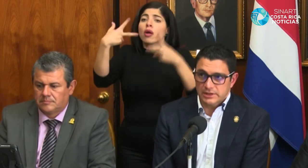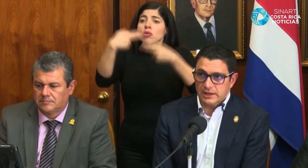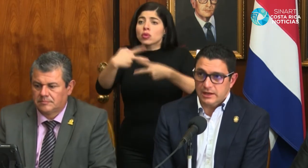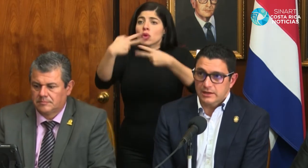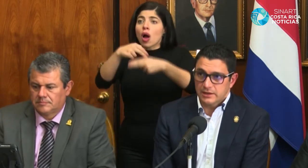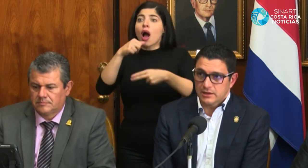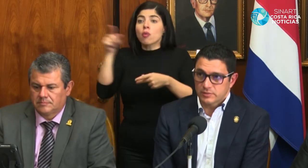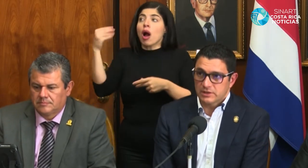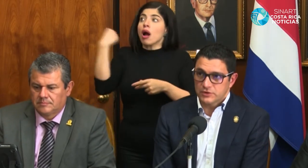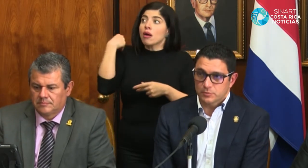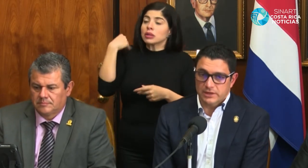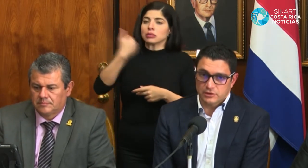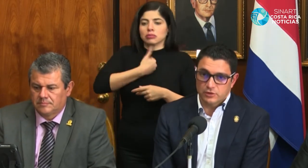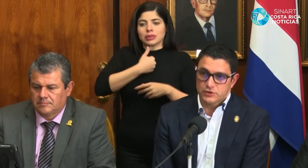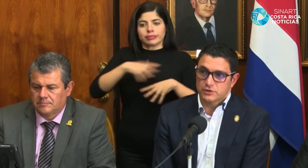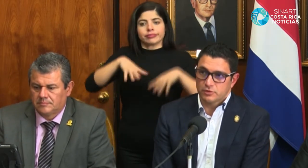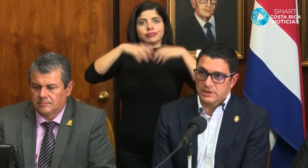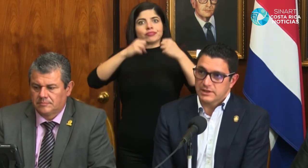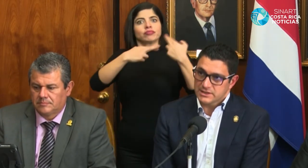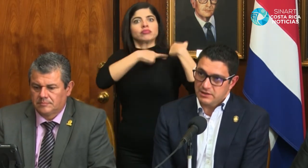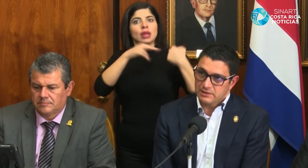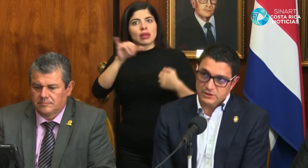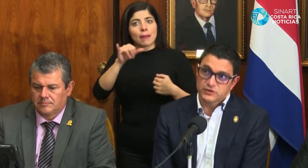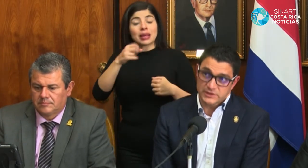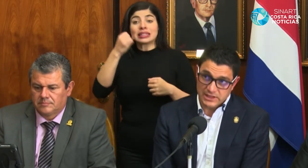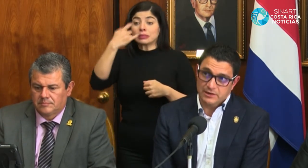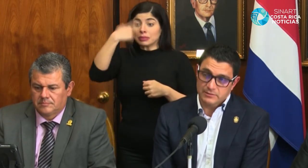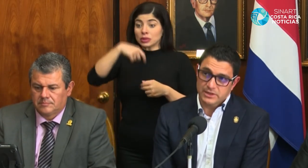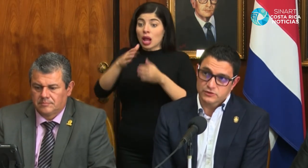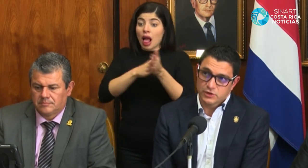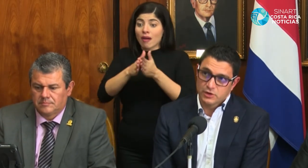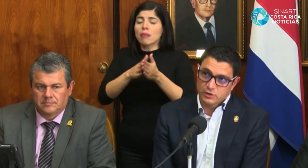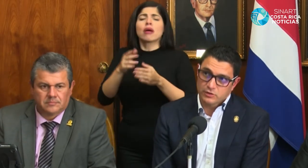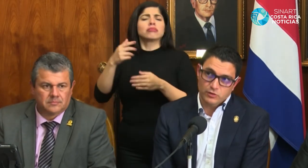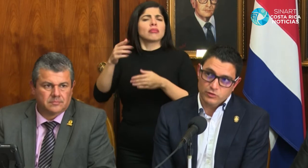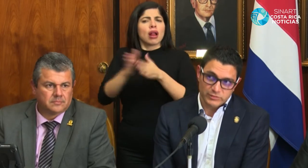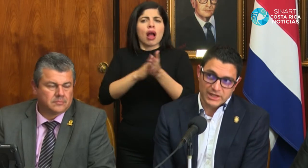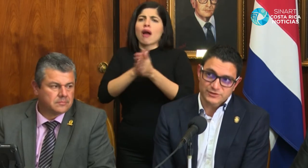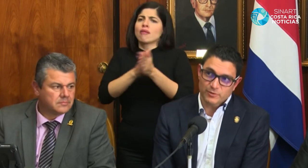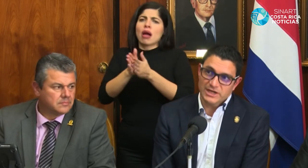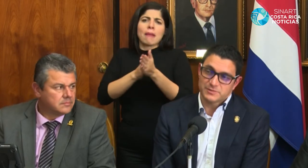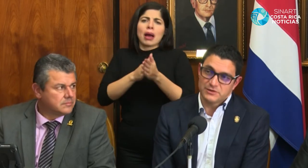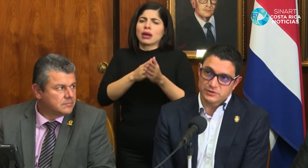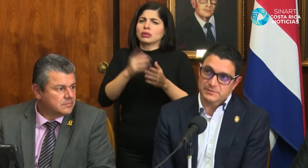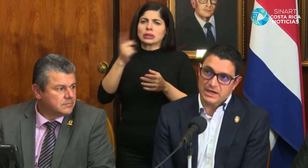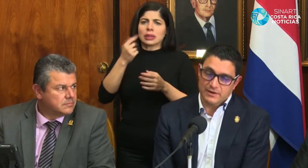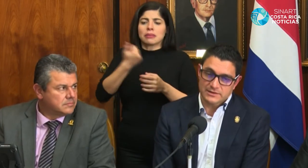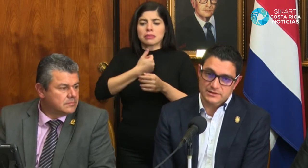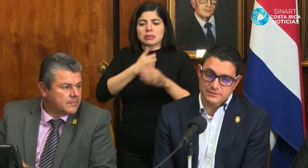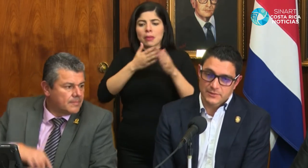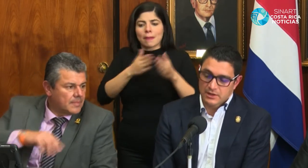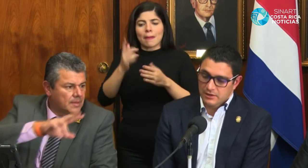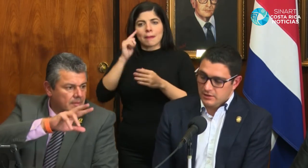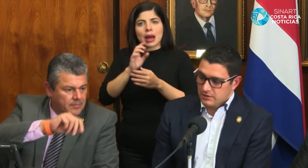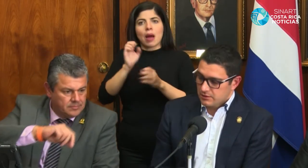es importante que cada quien asuma también su parte. Yo lo he dicho anteriormente, el que se lava las manos, se lava las manos, bueno, toma las previsiones para